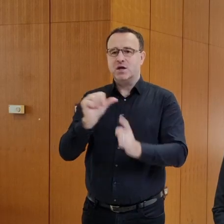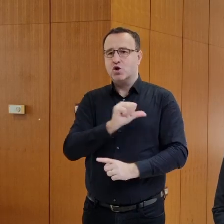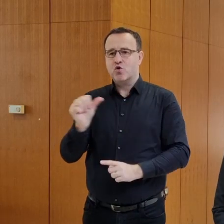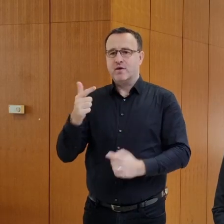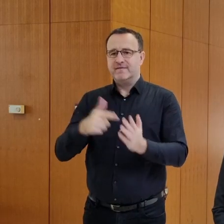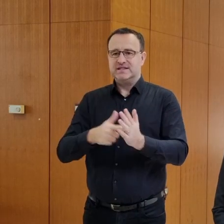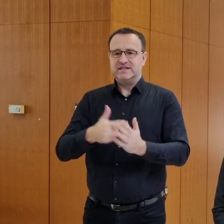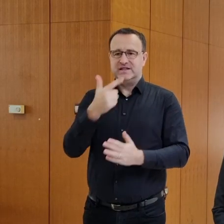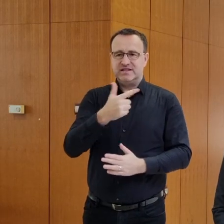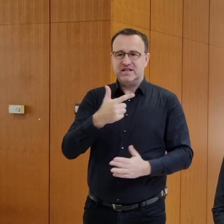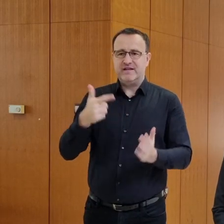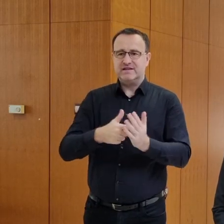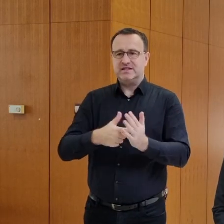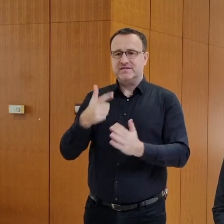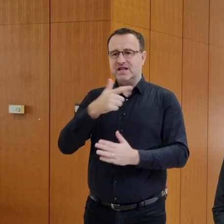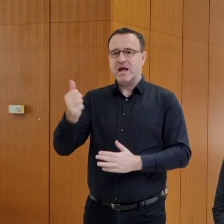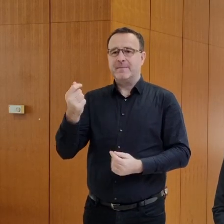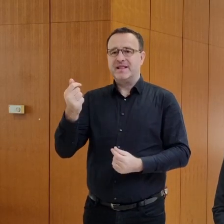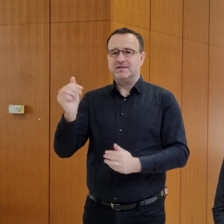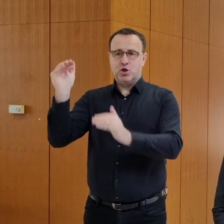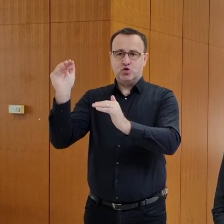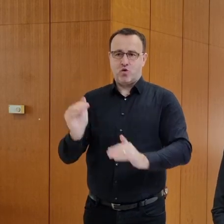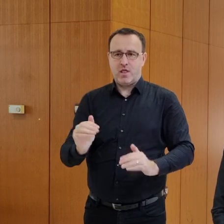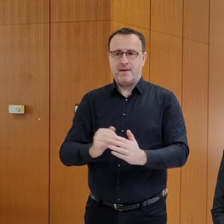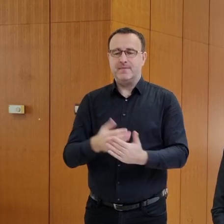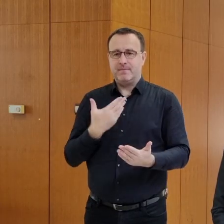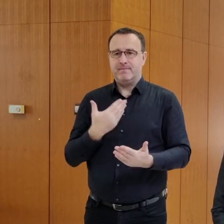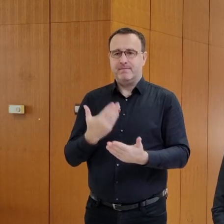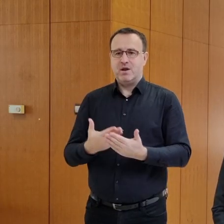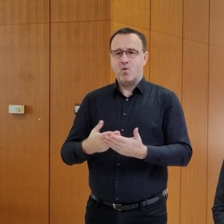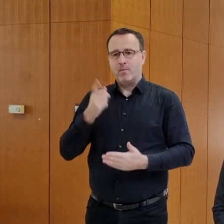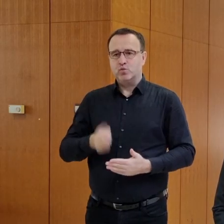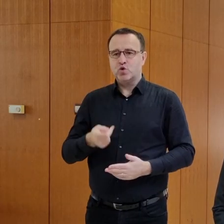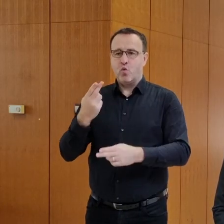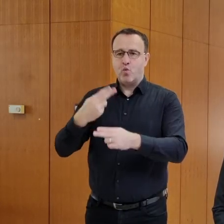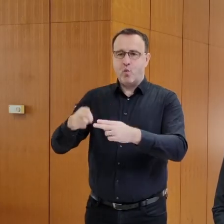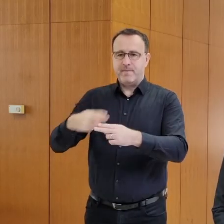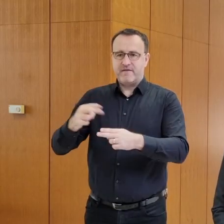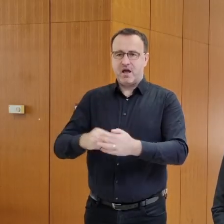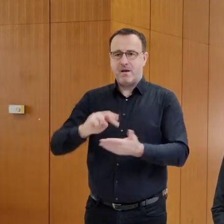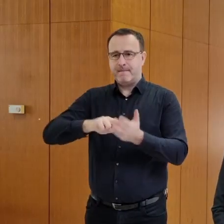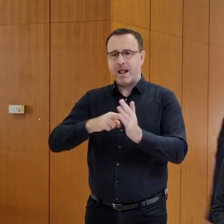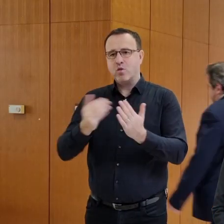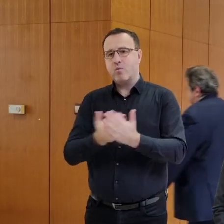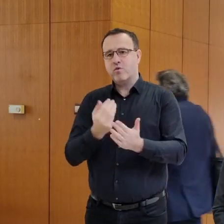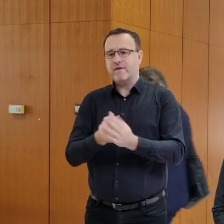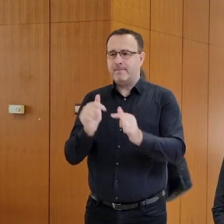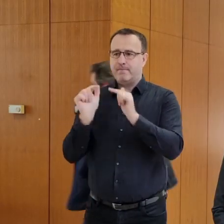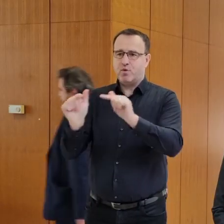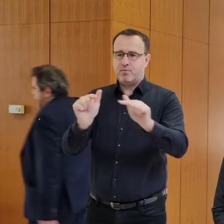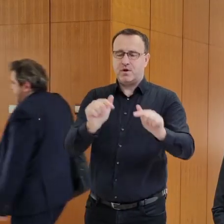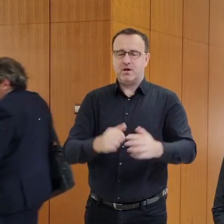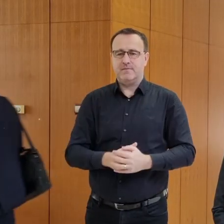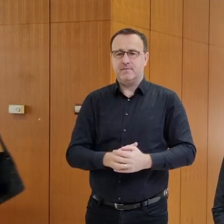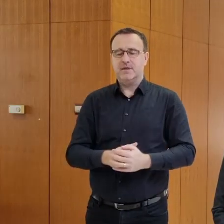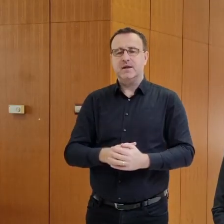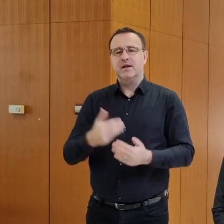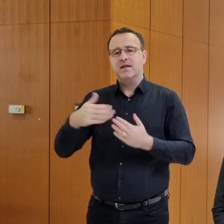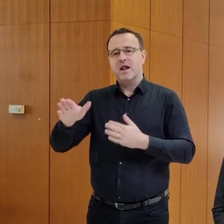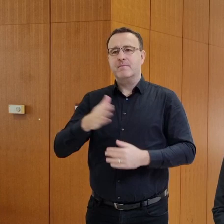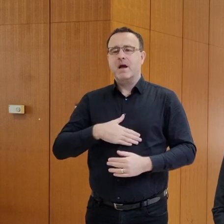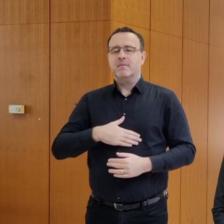2021 menej peňazí, takže sme museli upraviť potom alokácie pre jednotlivé komponenty. Ďalej tam máme veľmi